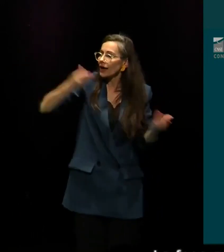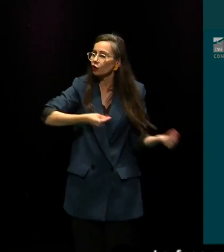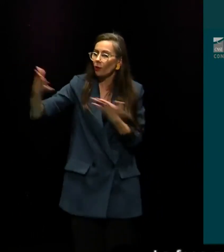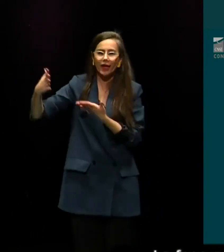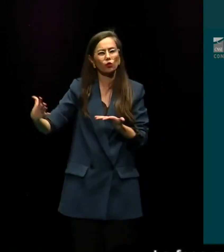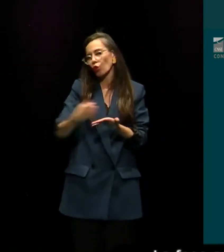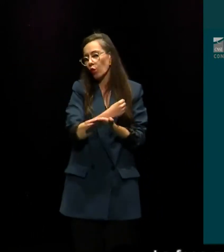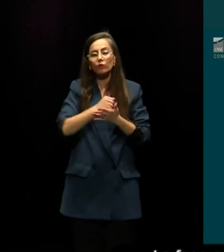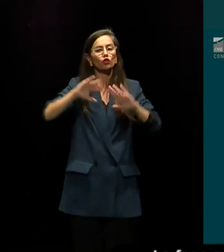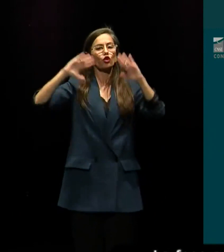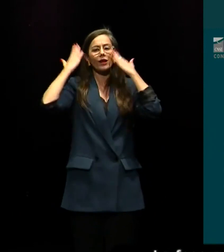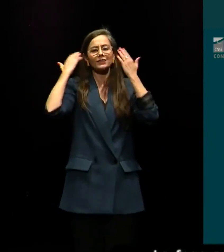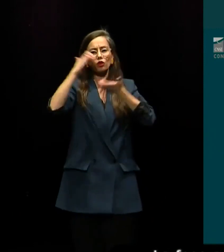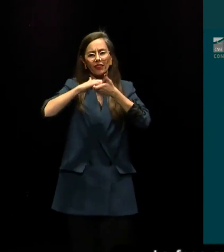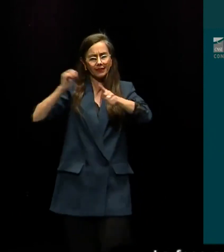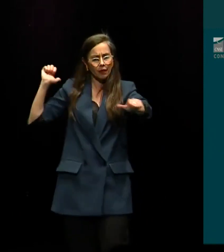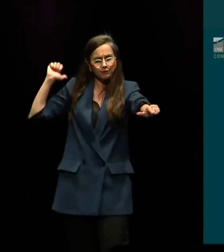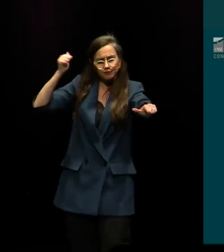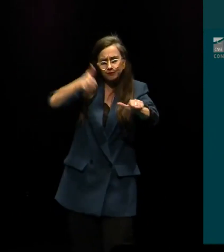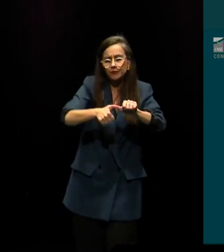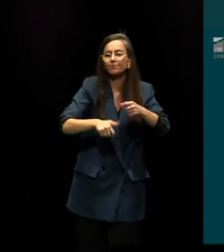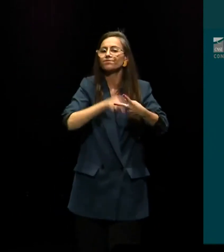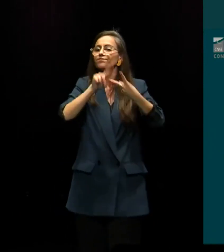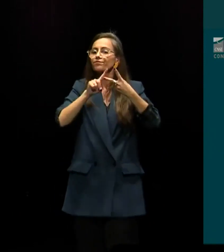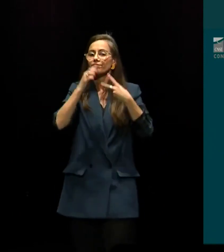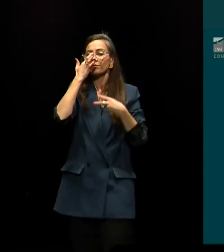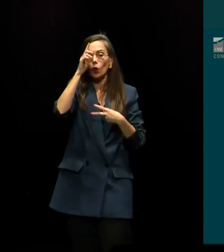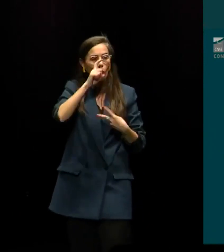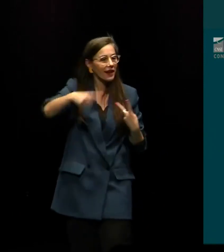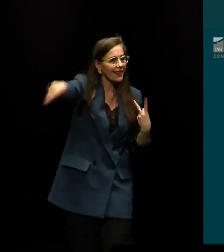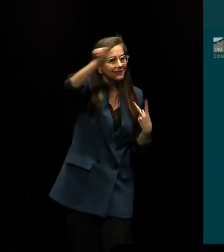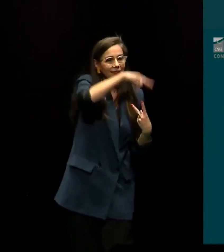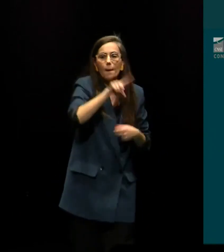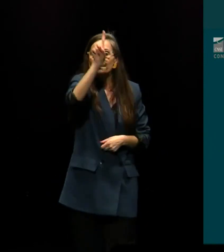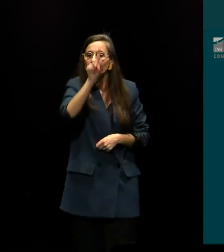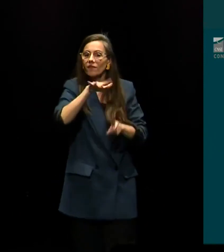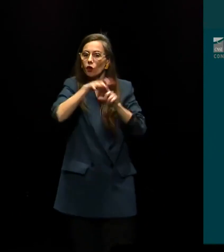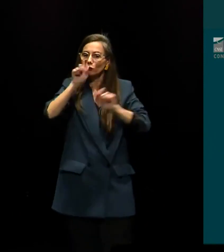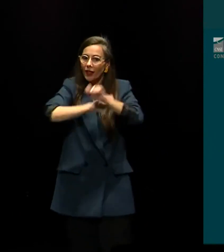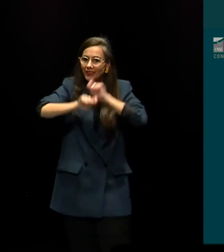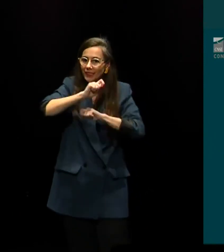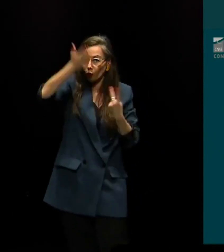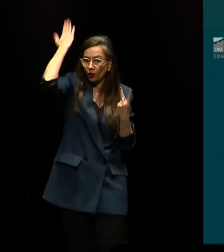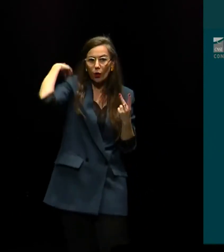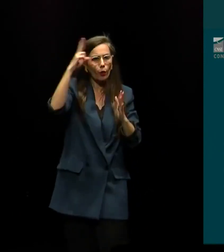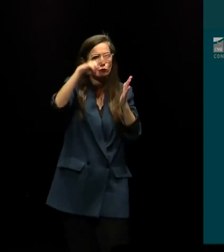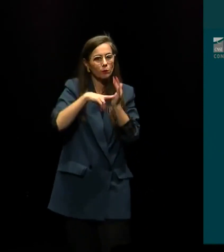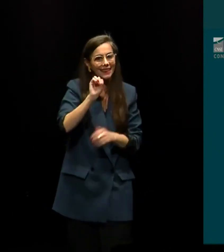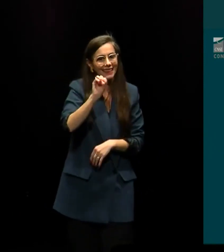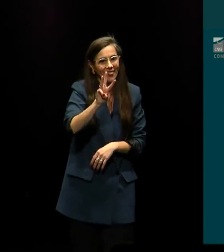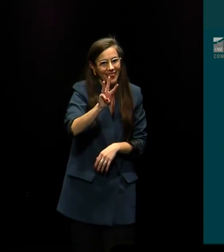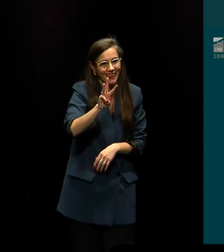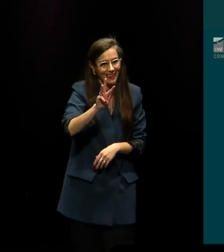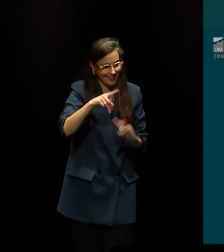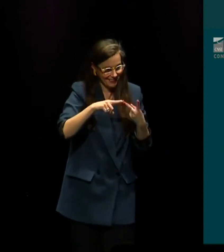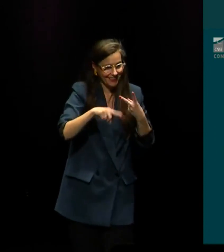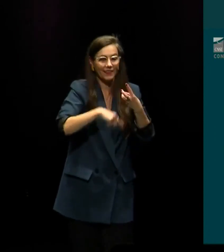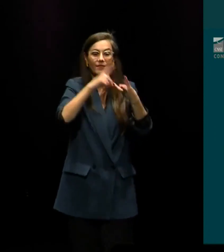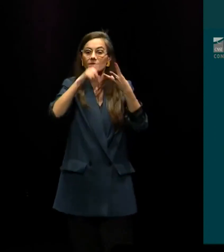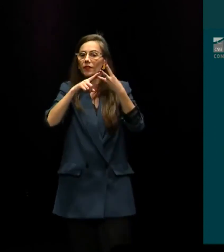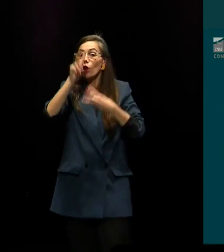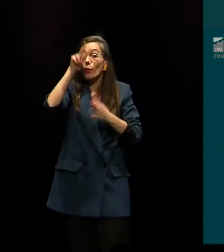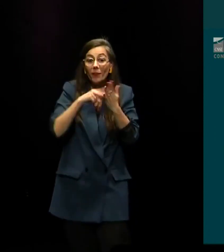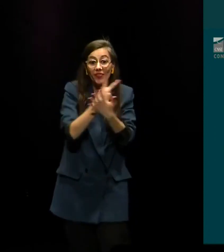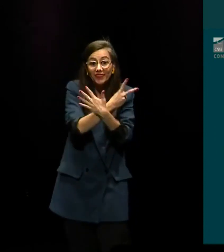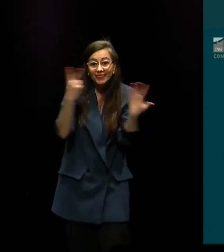del asociacionismo, y para ello les dotamos de toda la documentación que necesitaban